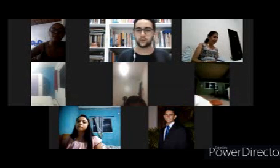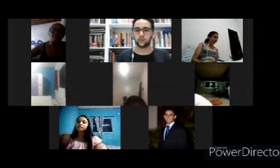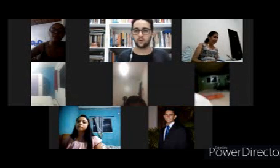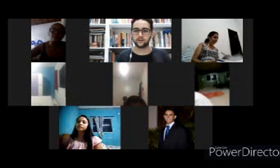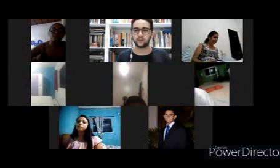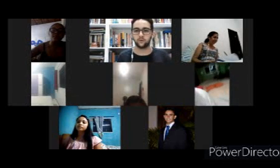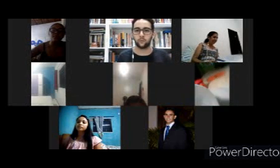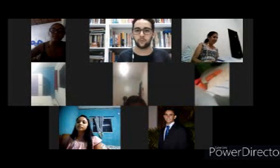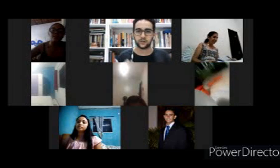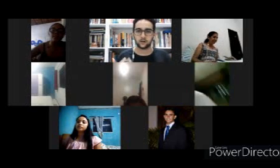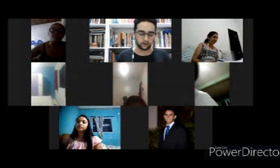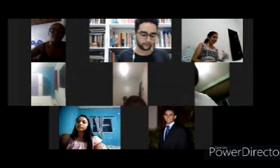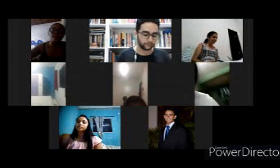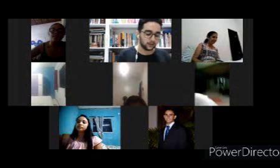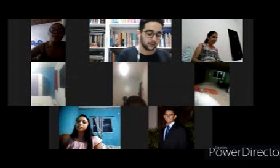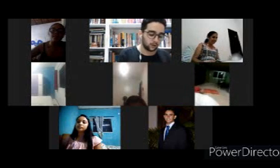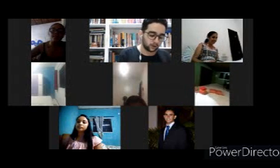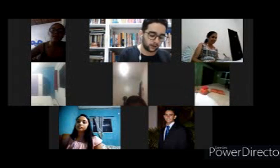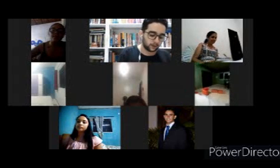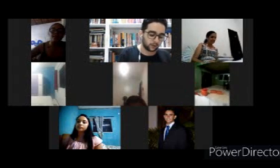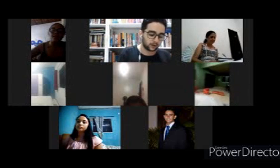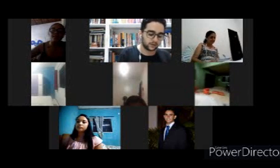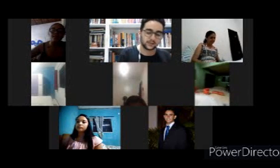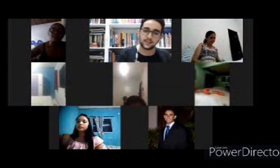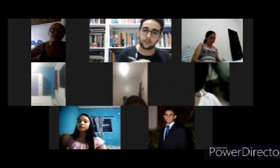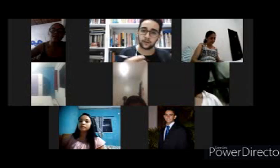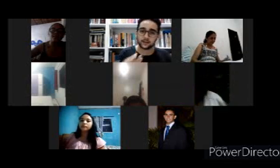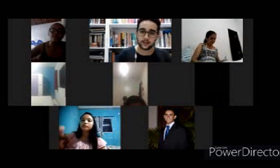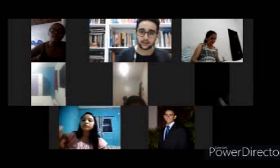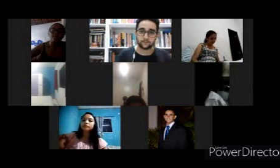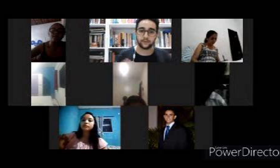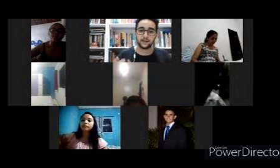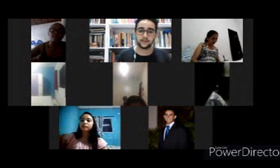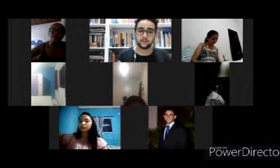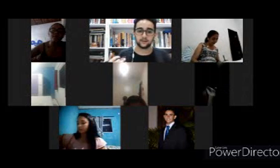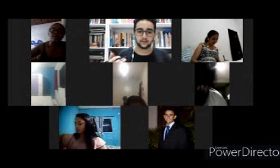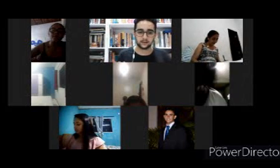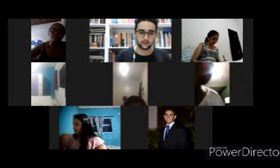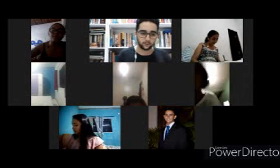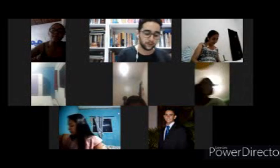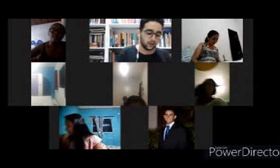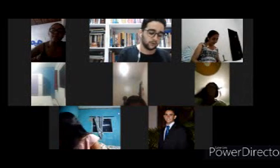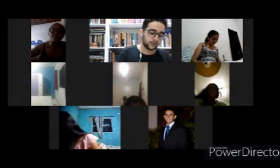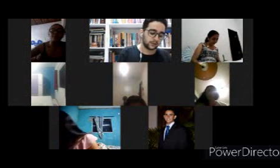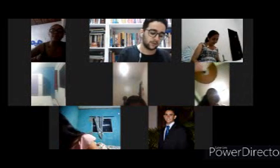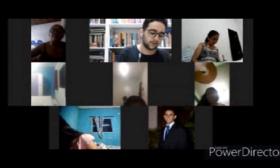de coisas que eu vou pedir agora. Que é o quê? Eu quero que vocês se apresentem. Nessa apresentação, vocês vão fazer